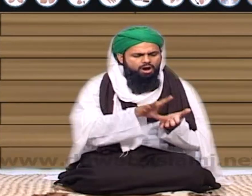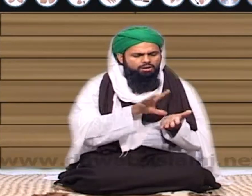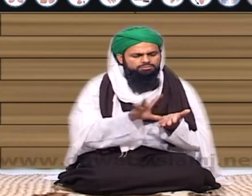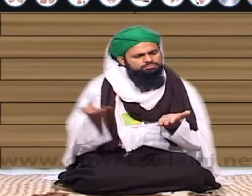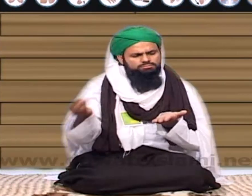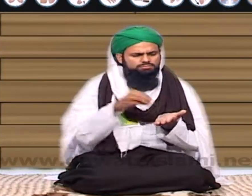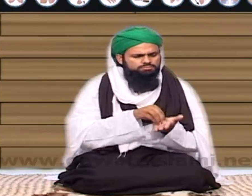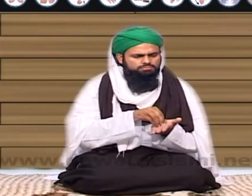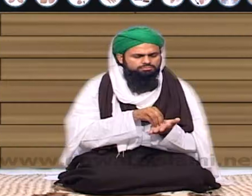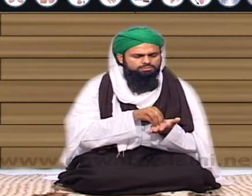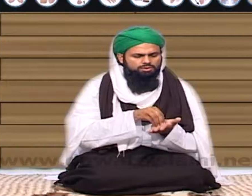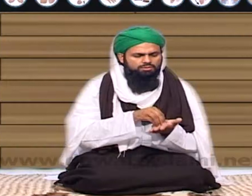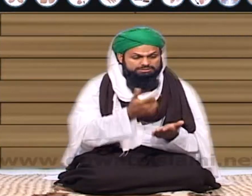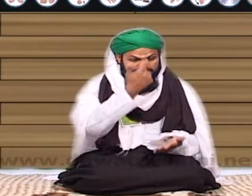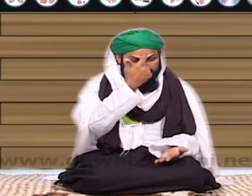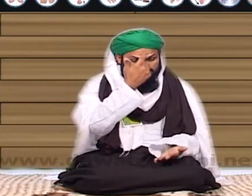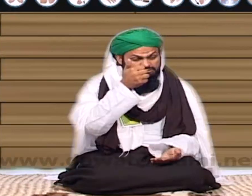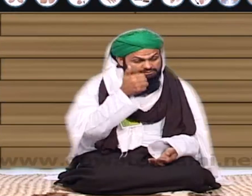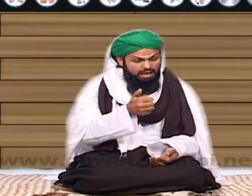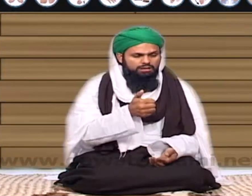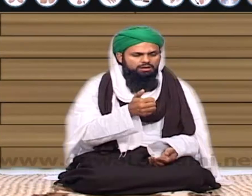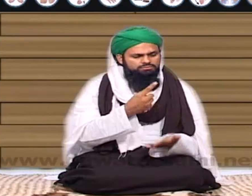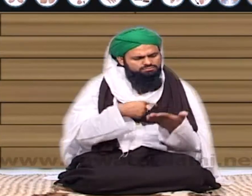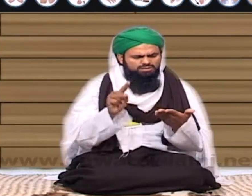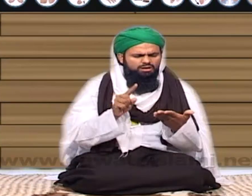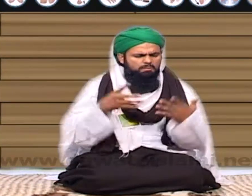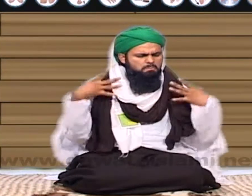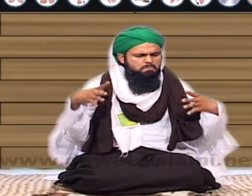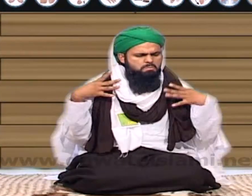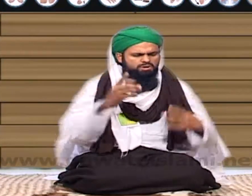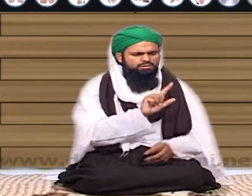لیں گے، اپنی سعادت سمجھتے ہوئے وہ آپ کی خدمت کر دیا کریں، آپ کیوں محنت کرتے ہیں؟